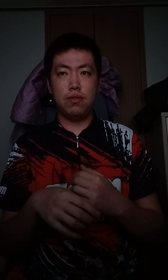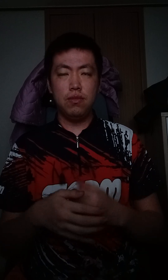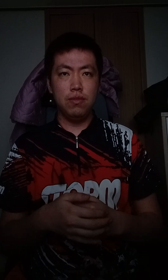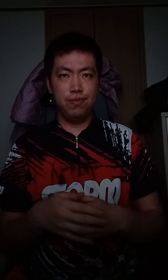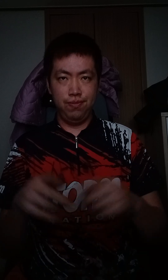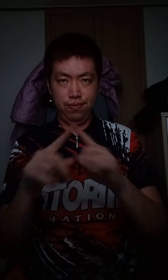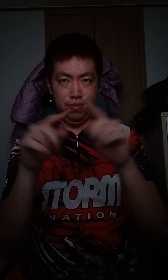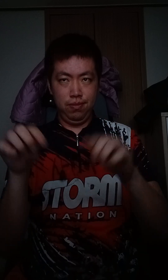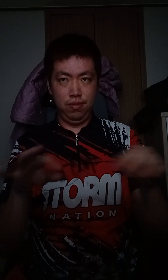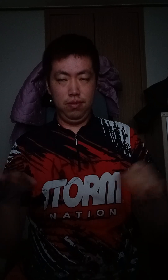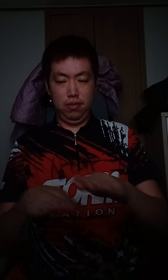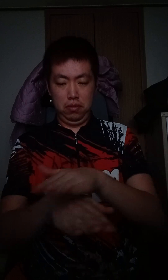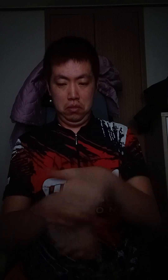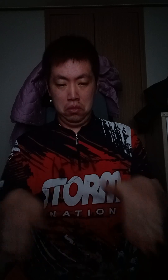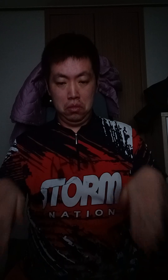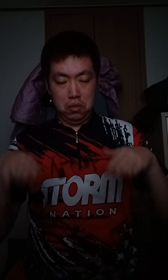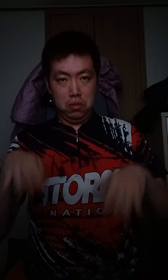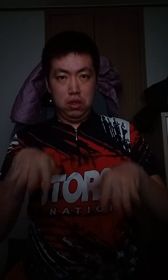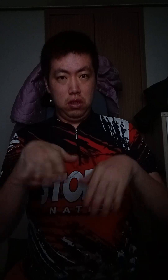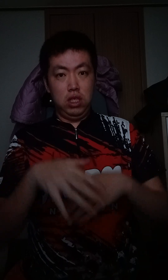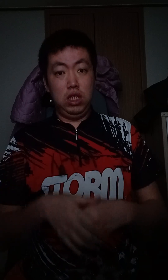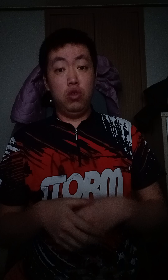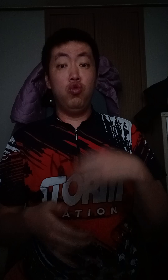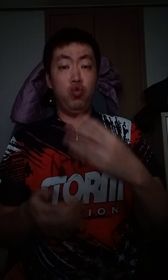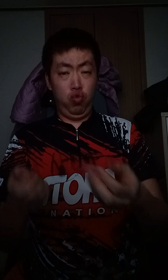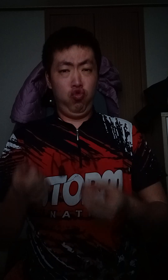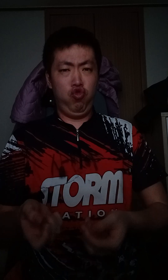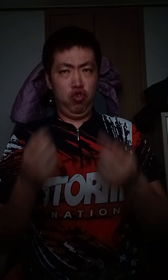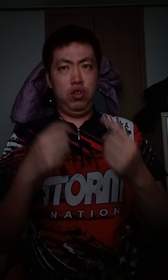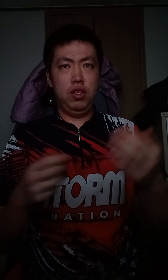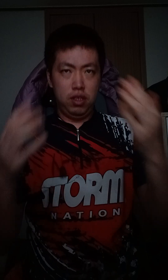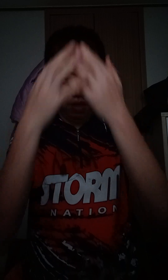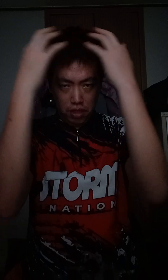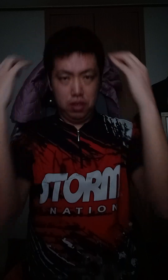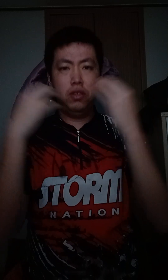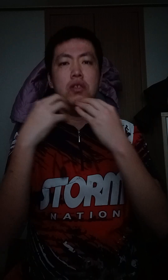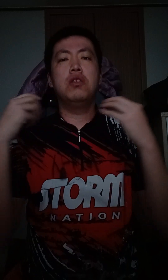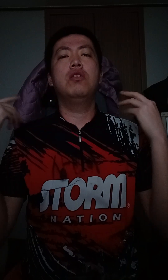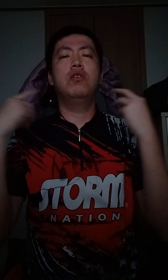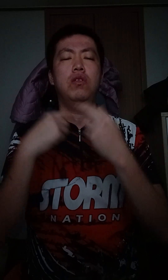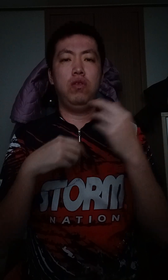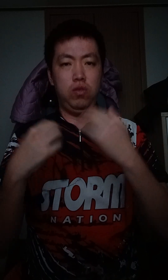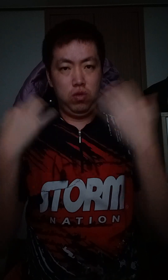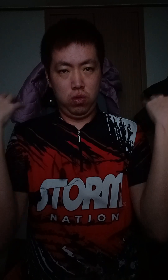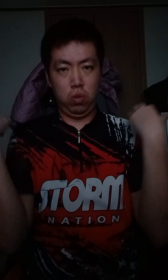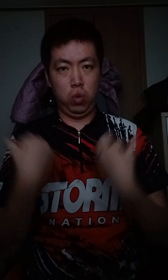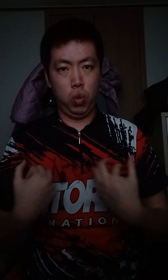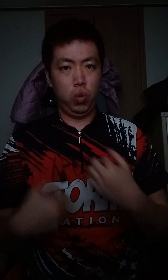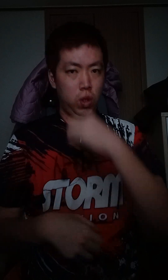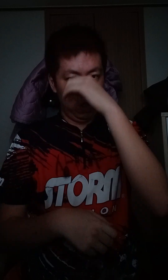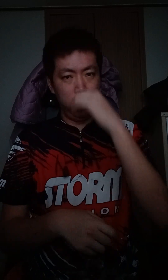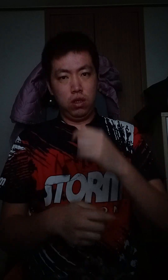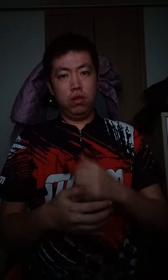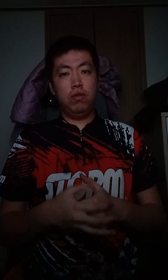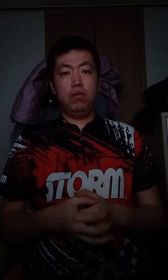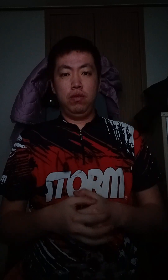유리창과 바닥에 매트를 깔고 요 구조자에겐 헬멧과 소방대원복까지 입혔는데요. 어제 오전